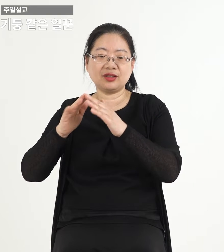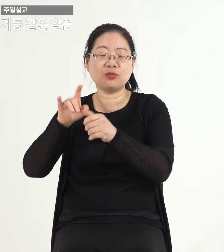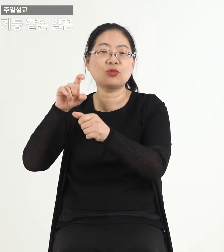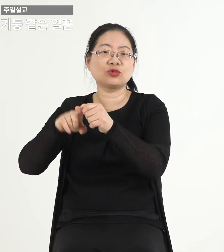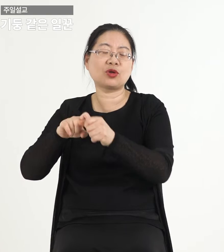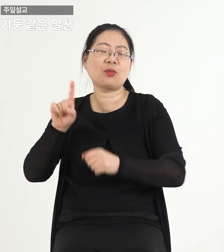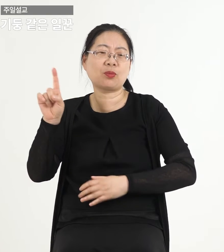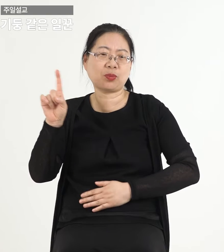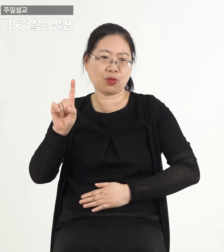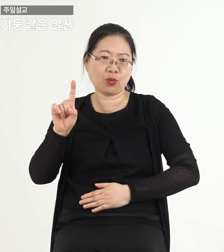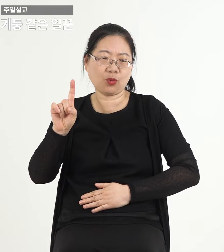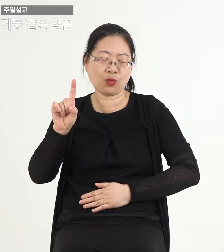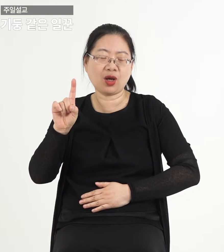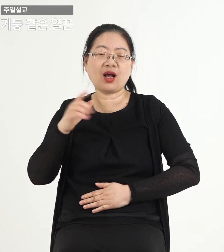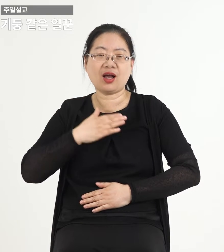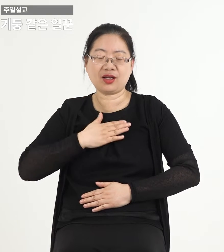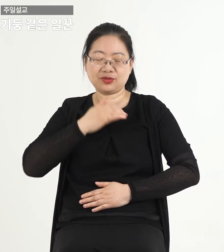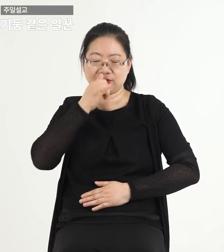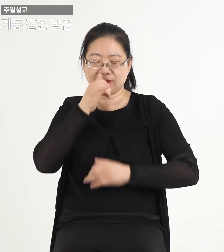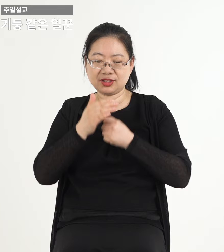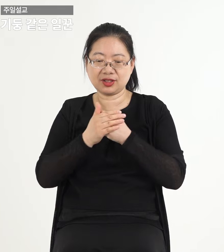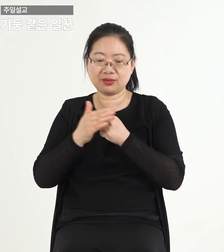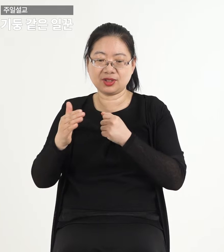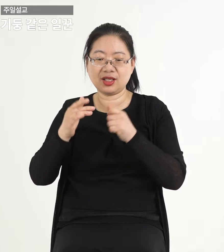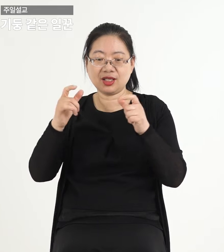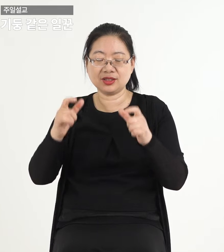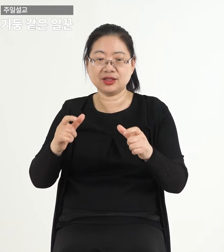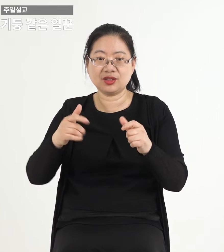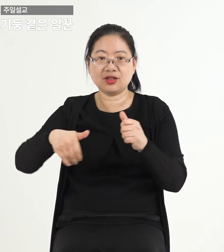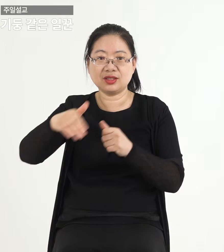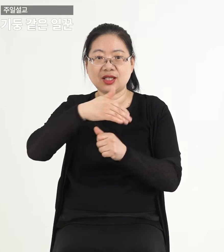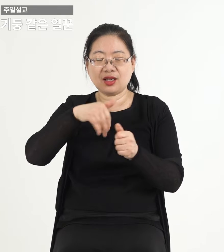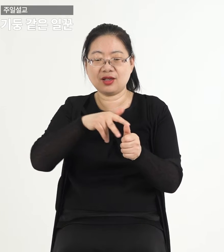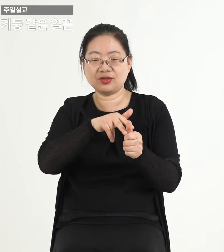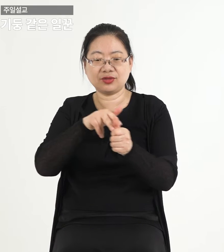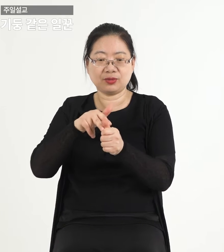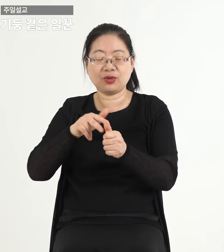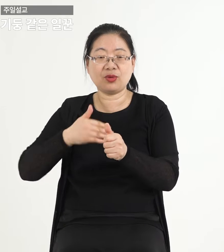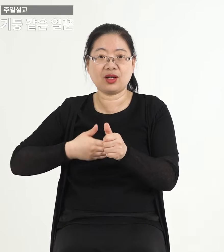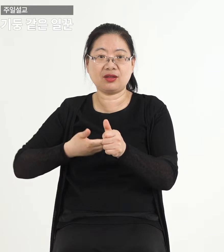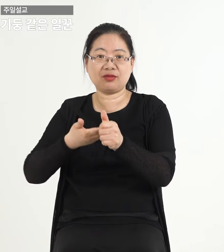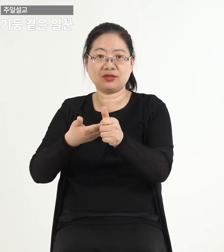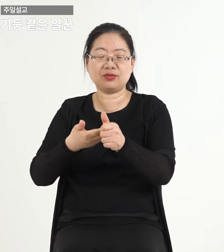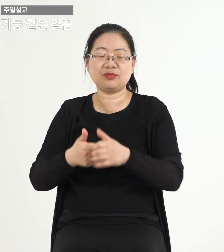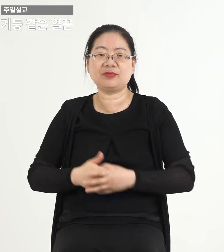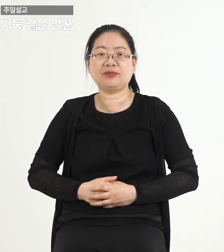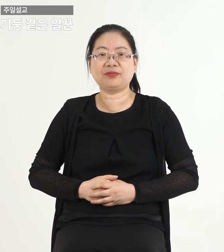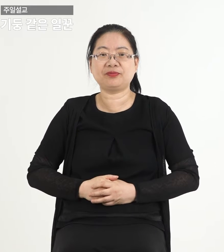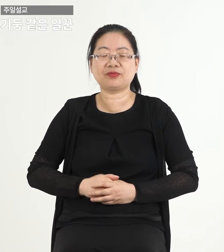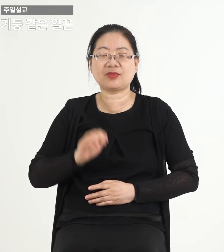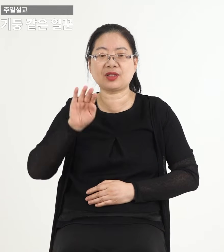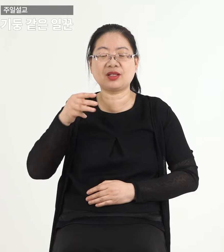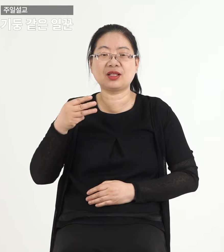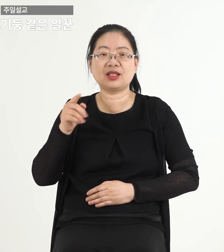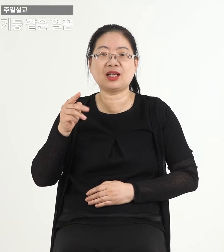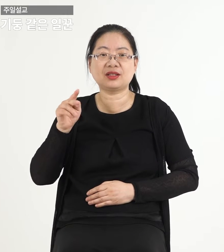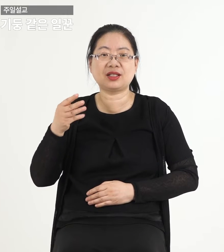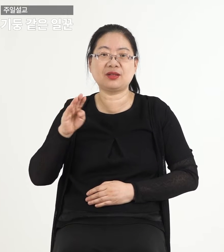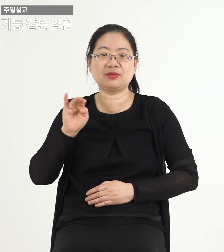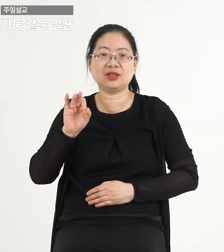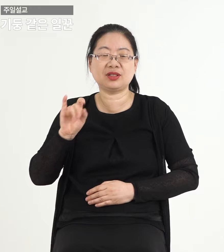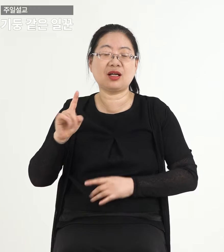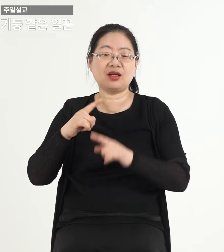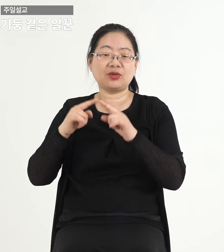있기 때문에 먼저 그 지역을 좀 한번 살펴보도록 하겠습니다. 이 빌라델비아